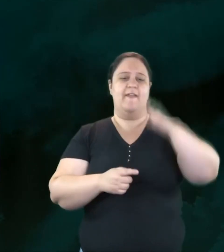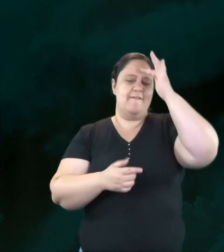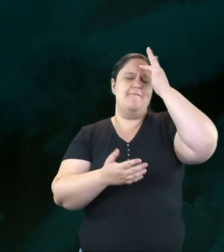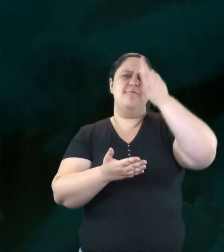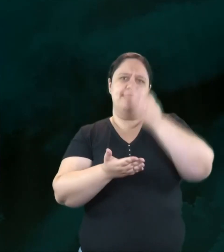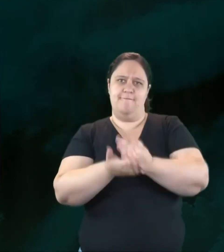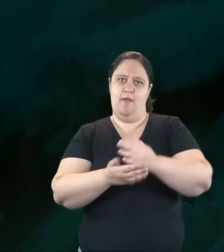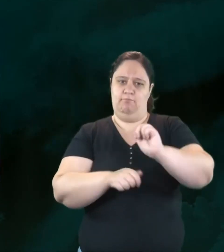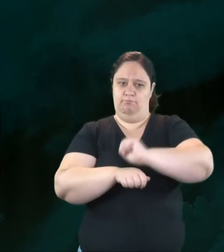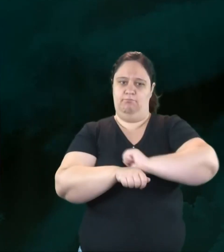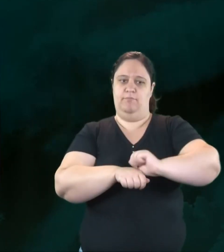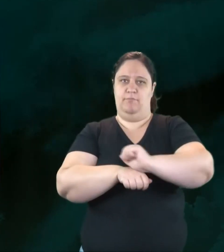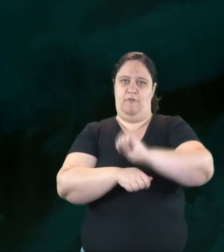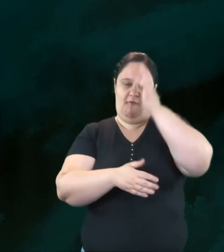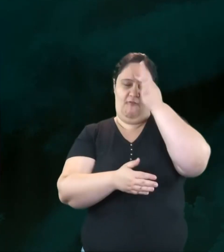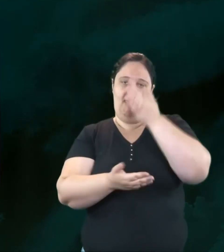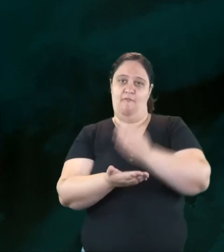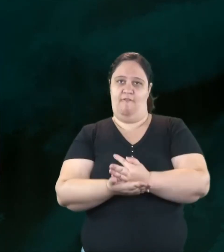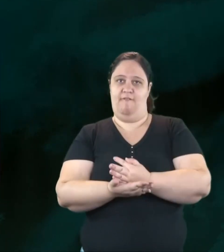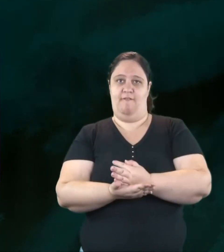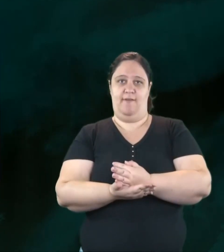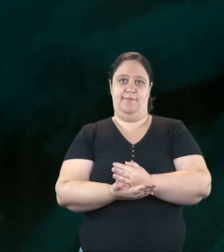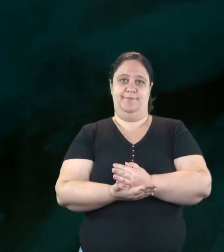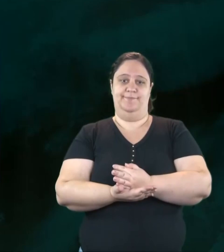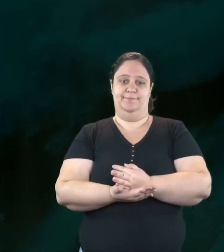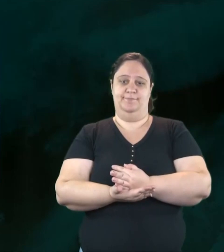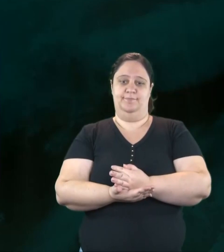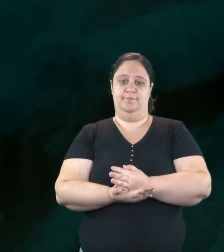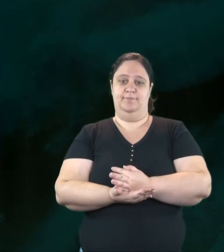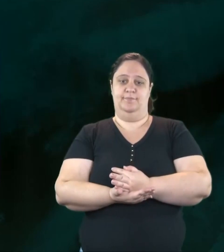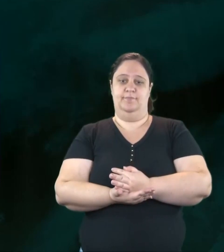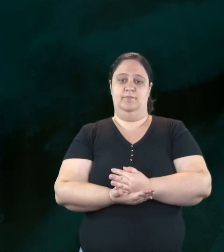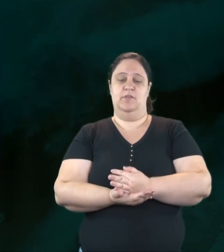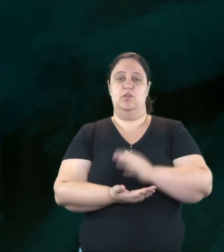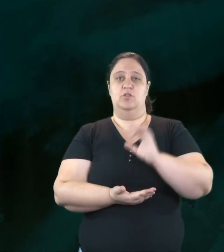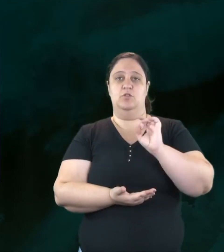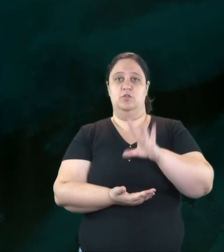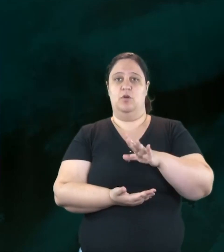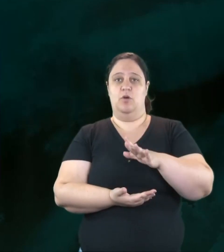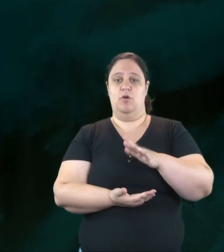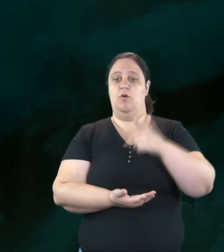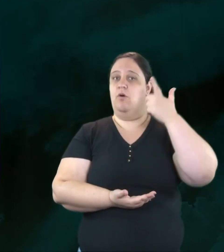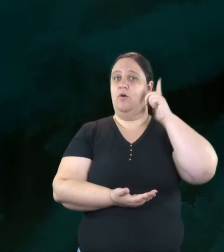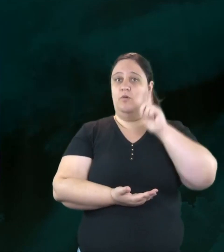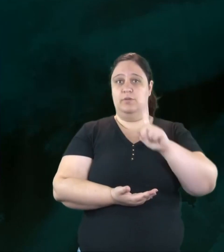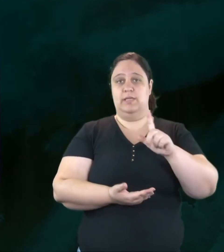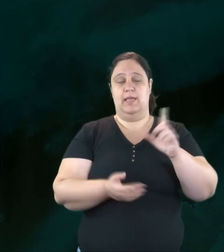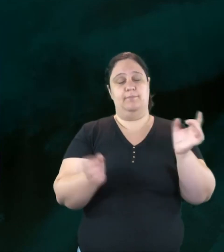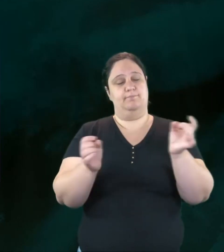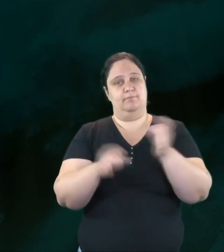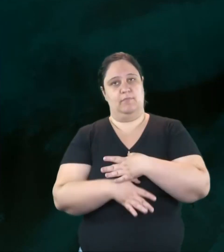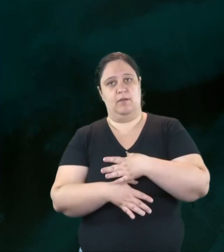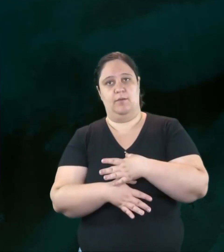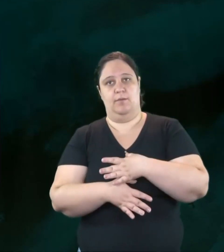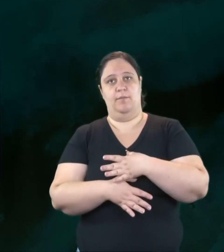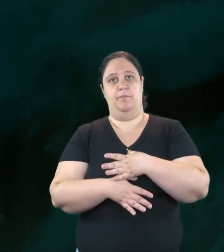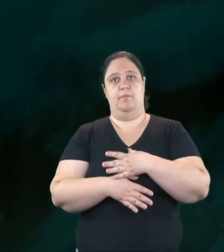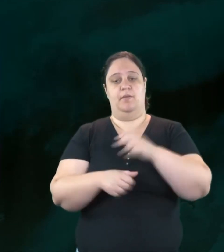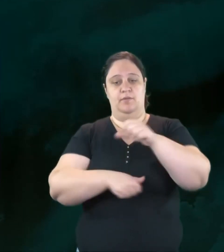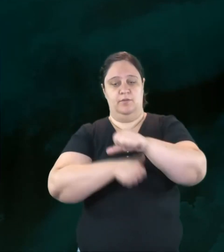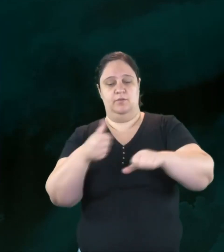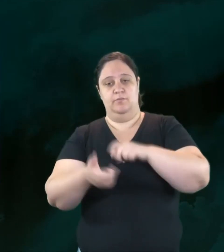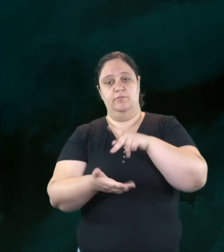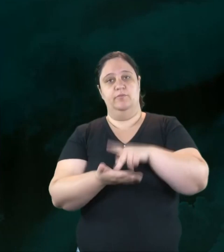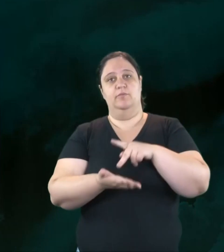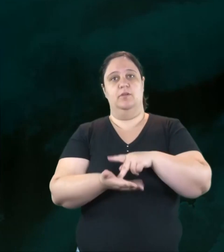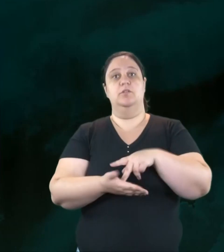Abraão teve, só iria se concretizar, a sua realidade só viria com